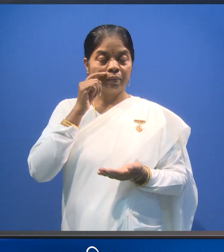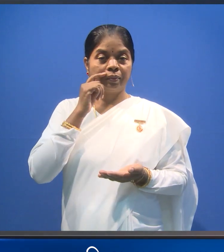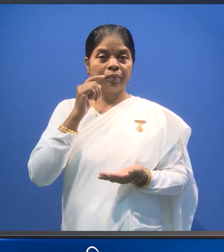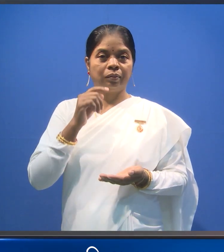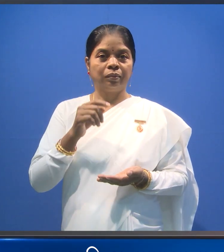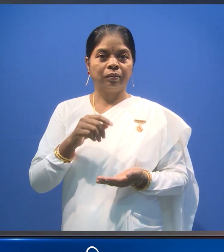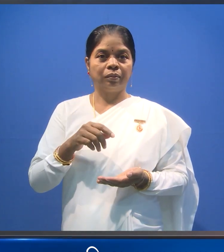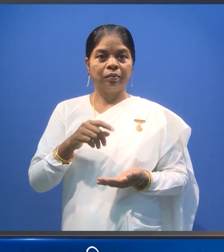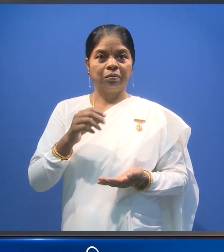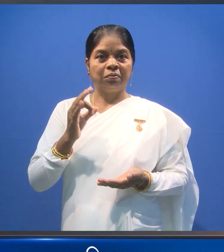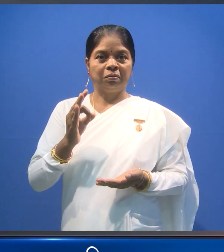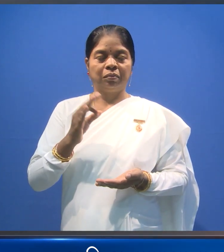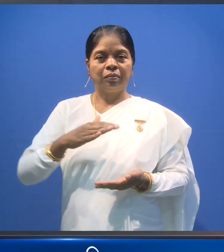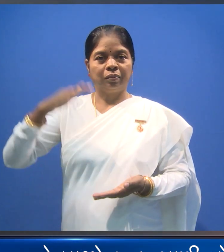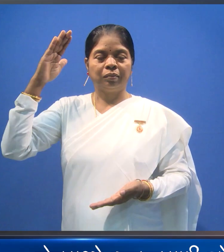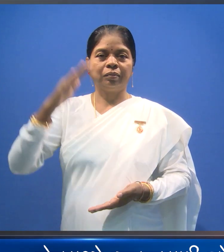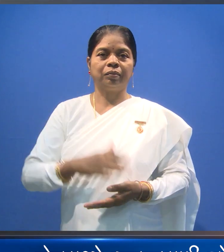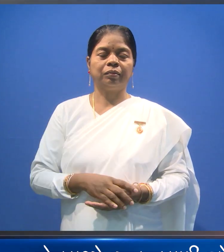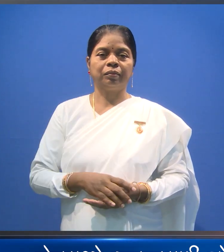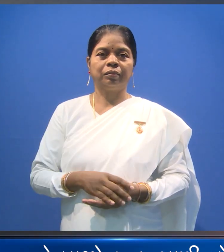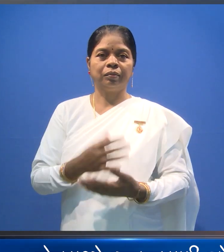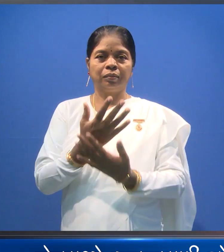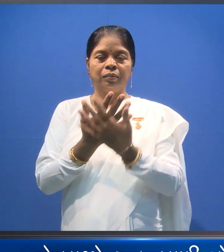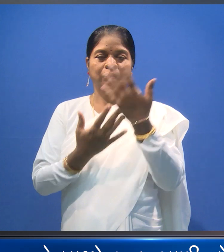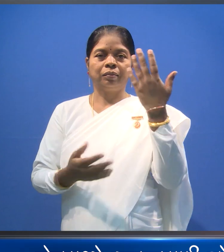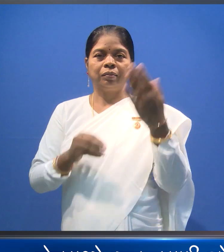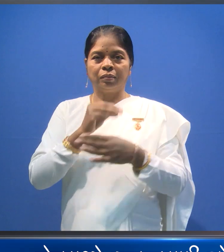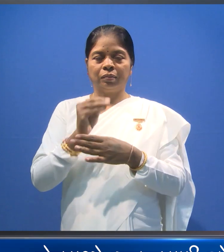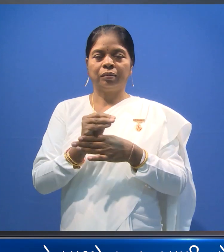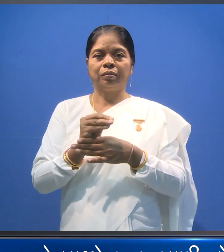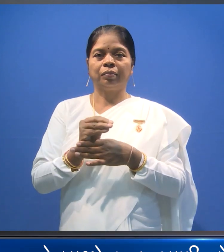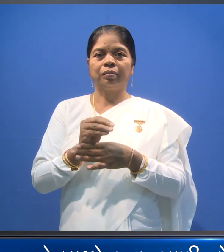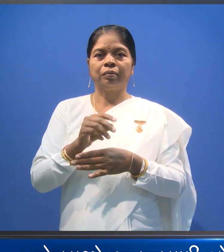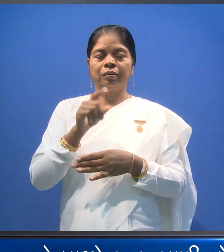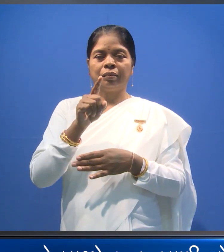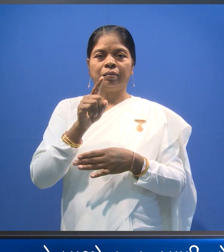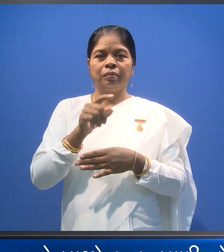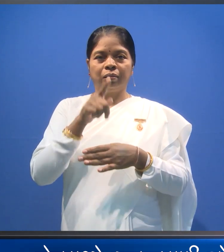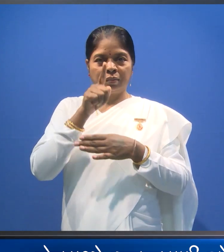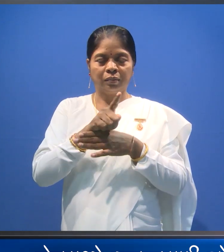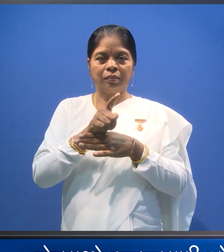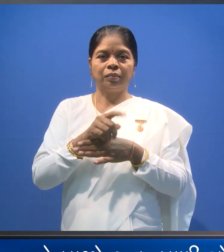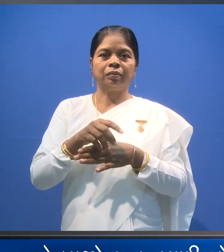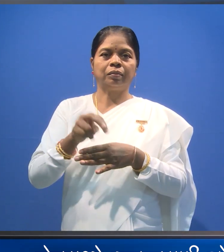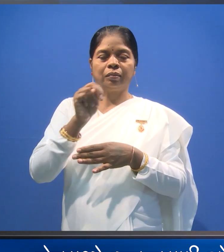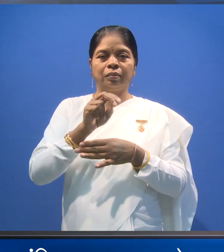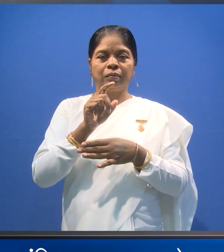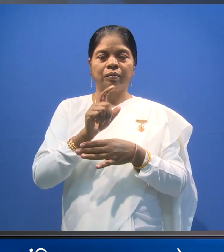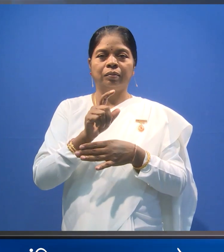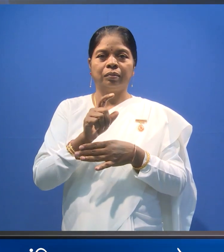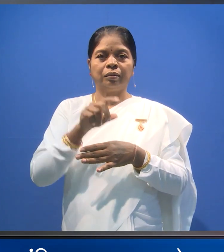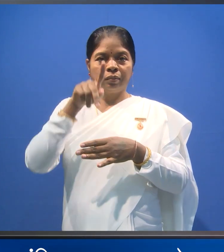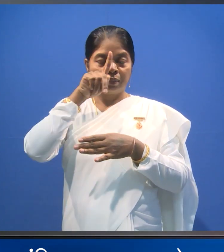माणसाला असामान्य बनवते. जेलमध्ये उत्कलमणी गोपबंधू, पंडित नीलकंठ,